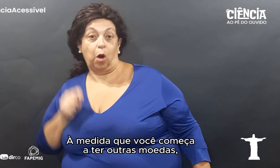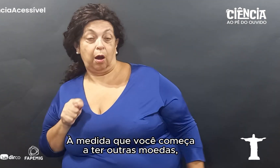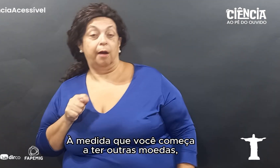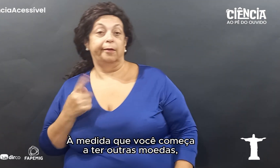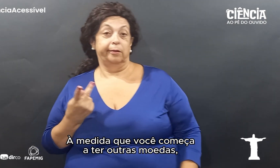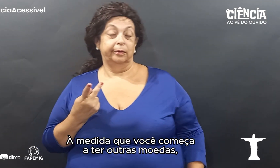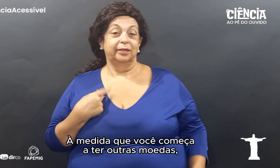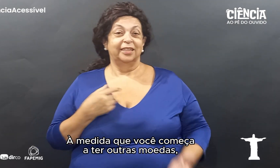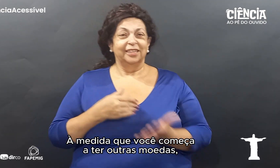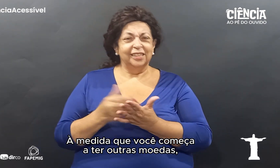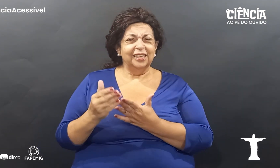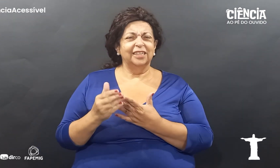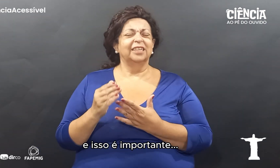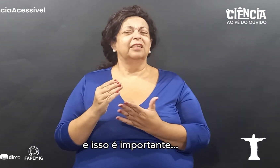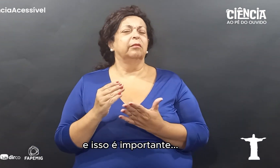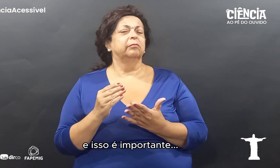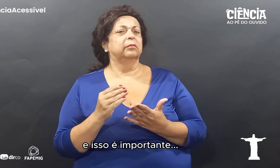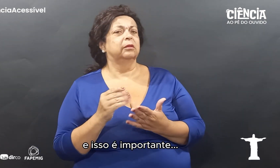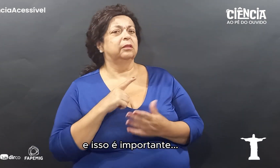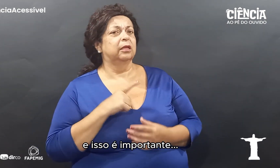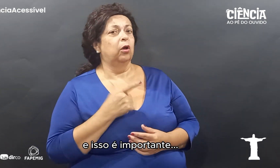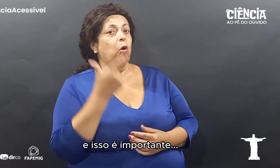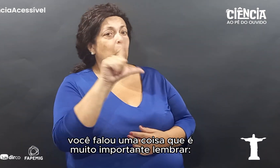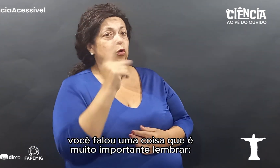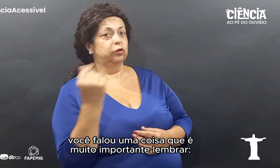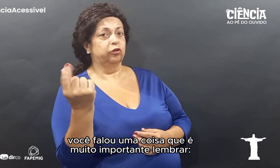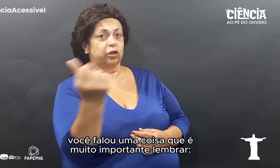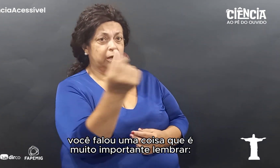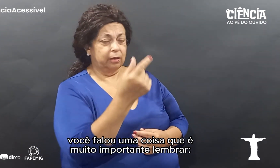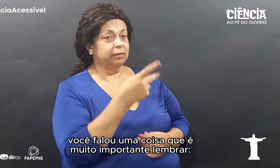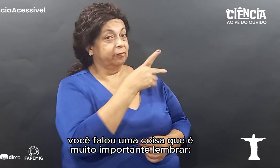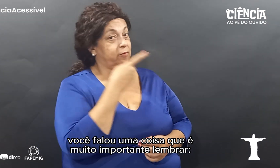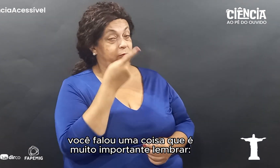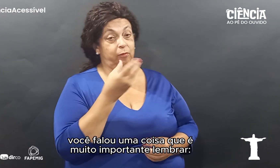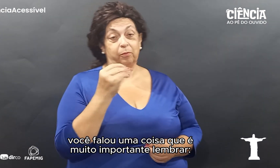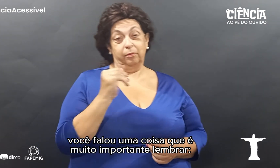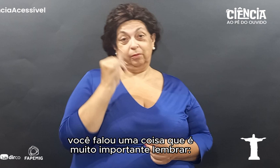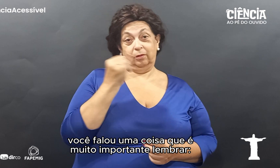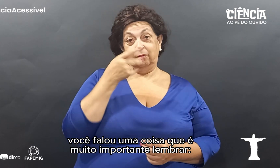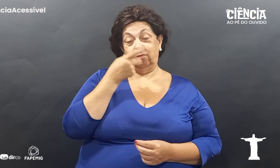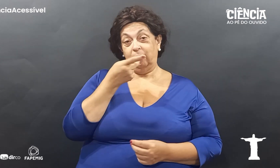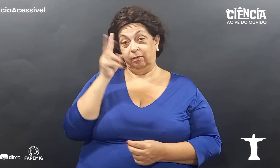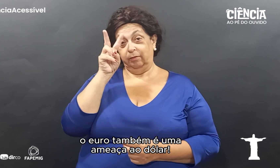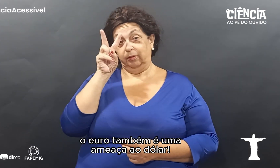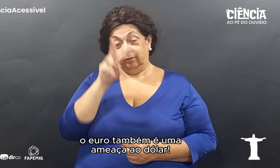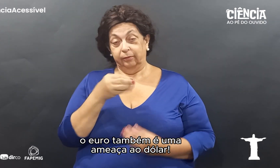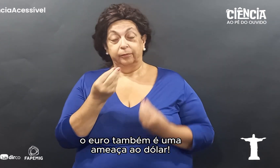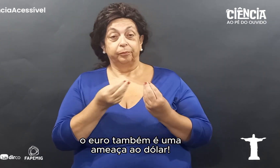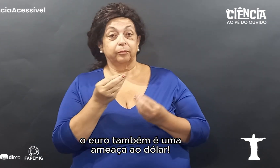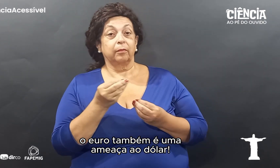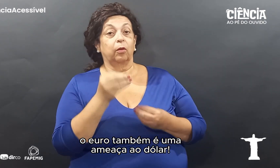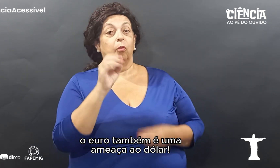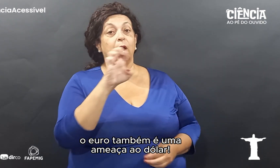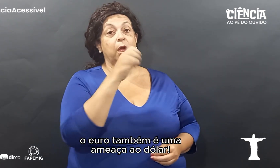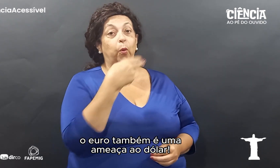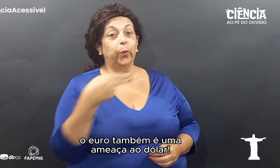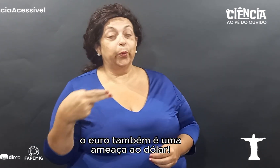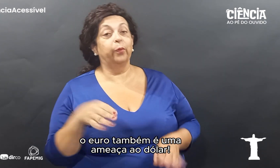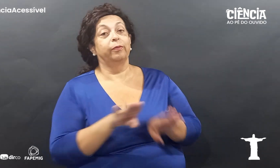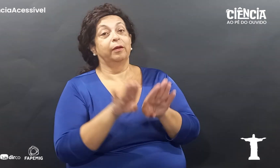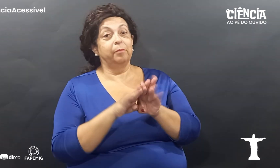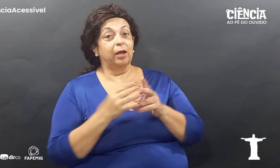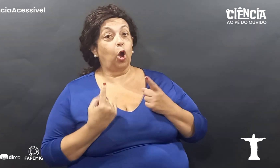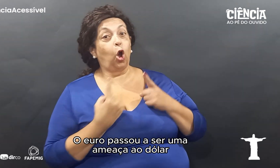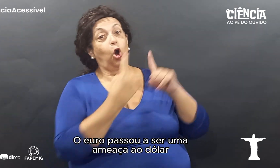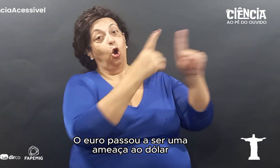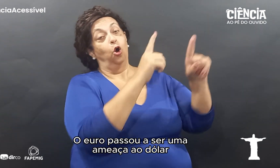começa a ter outras moedas, e isso é importante, você falou uma coisa que é muito importante lembrar. O euro também é uma ameaça ao